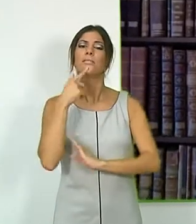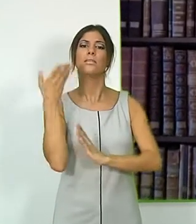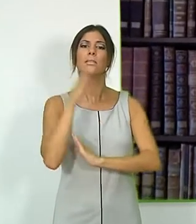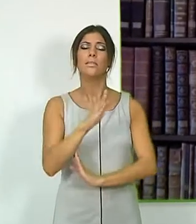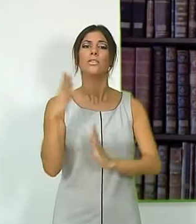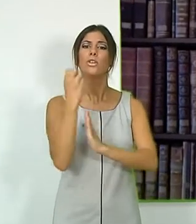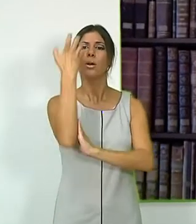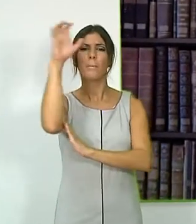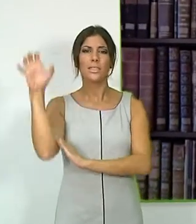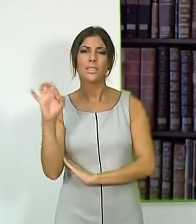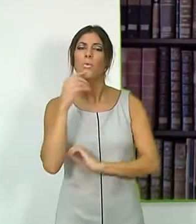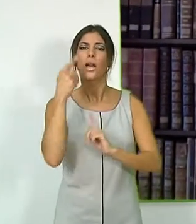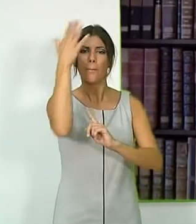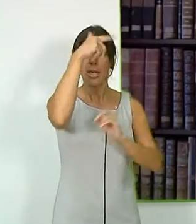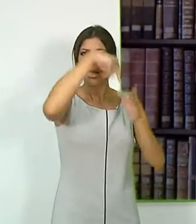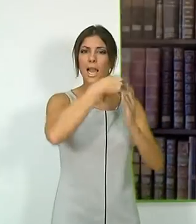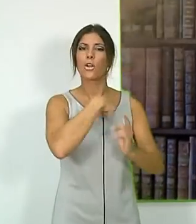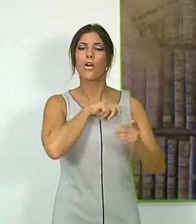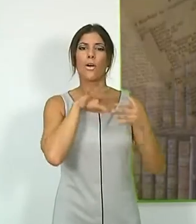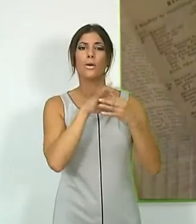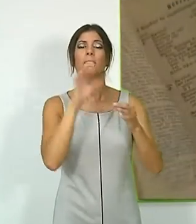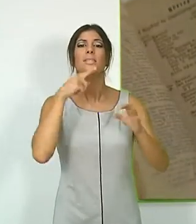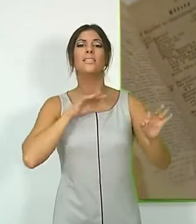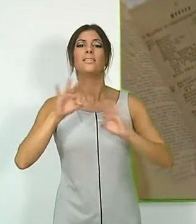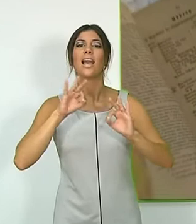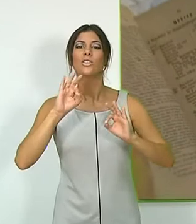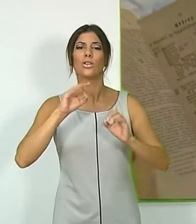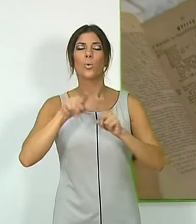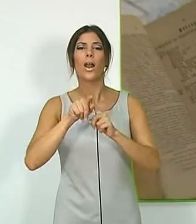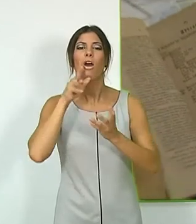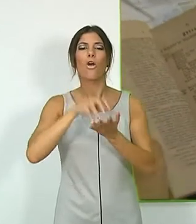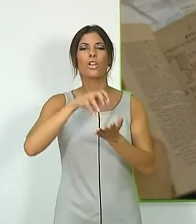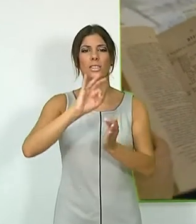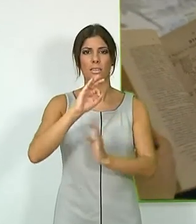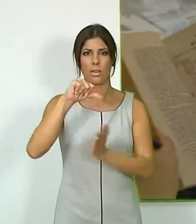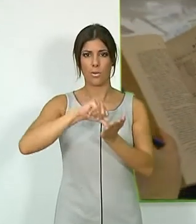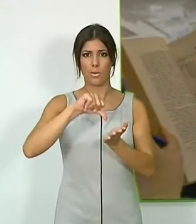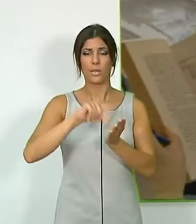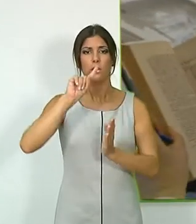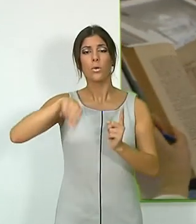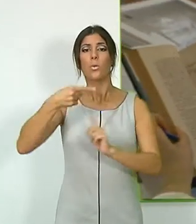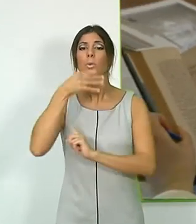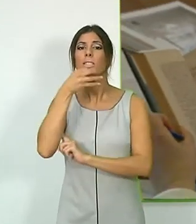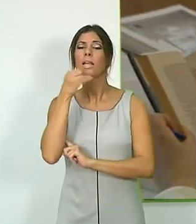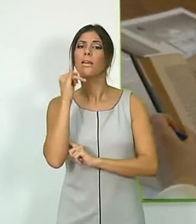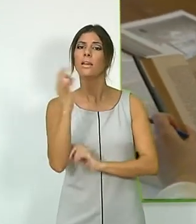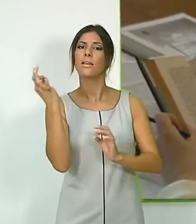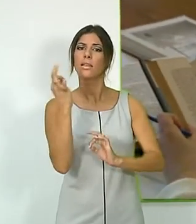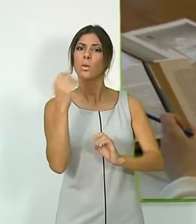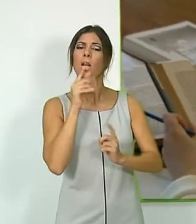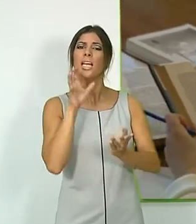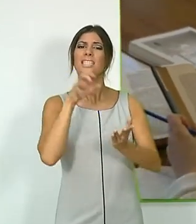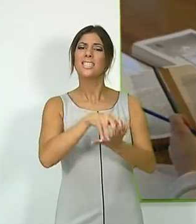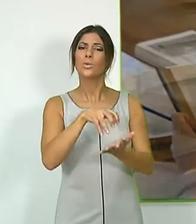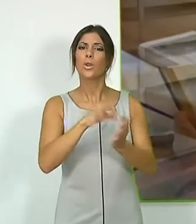asistencia de representantes de los países hispanoamericanos en el Real Teatro de las Cortes de la ciudad. Durante la tarde tendrá lugar el solemne